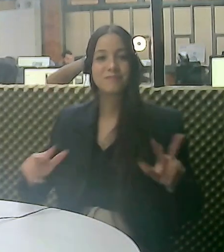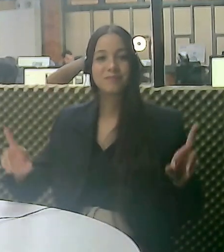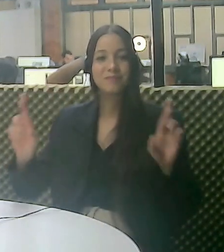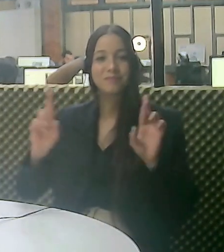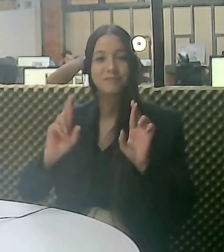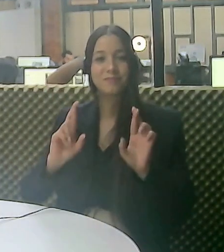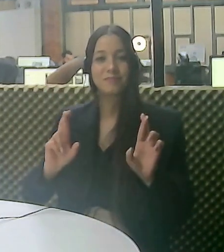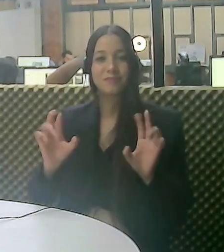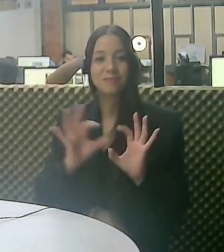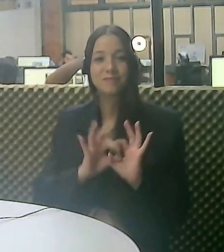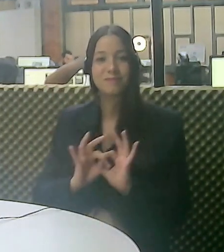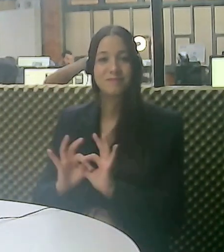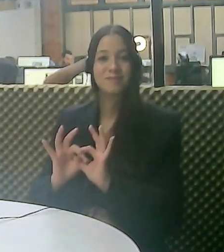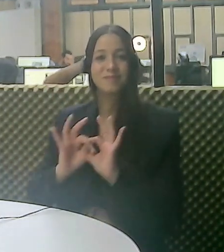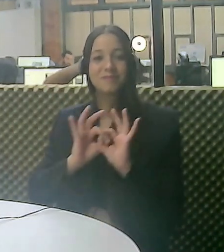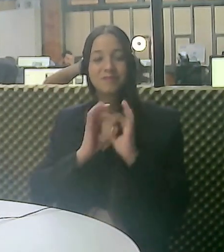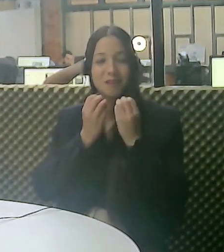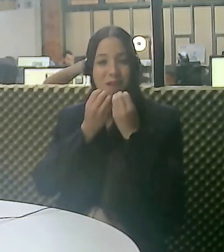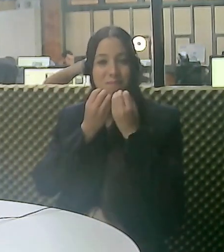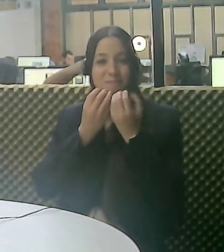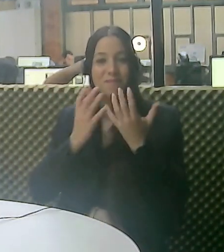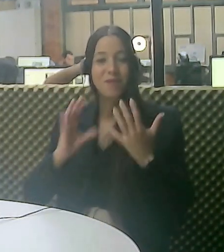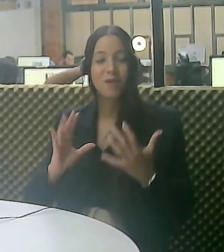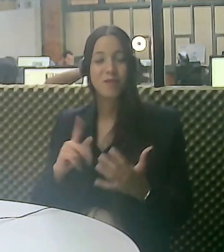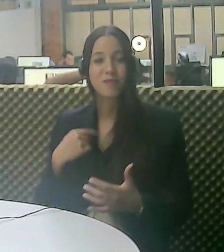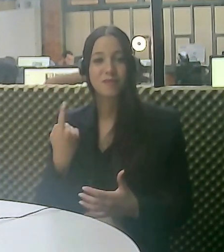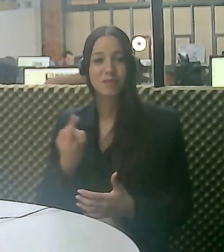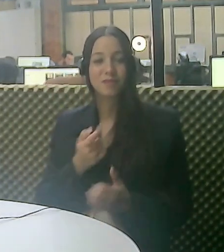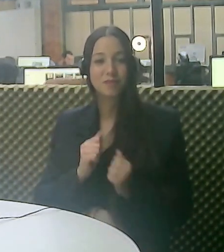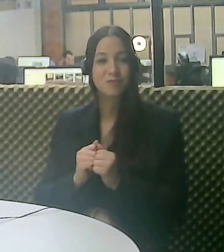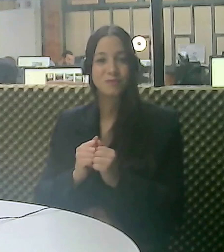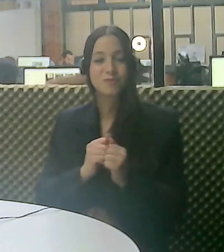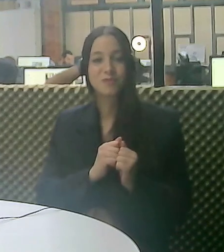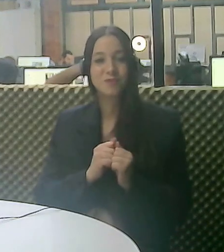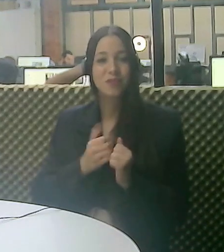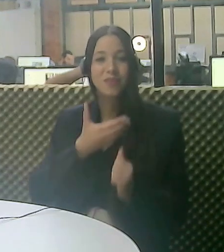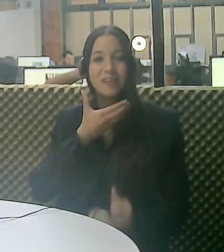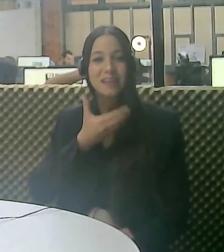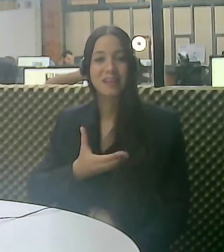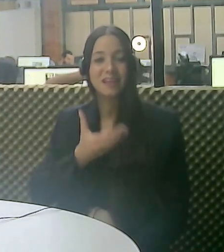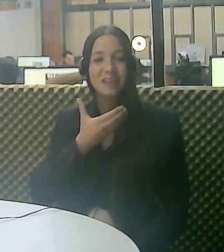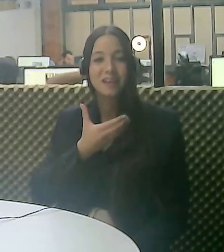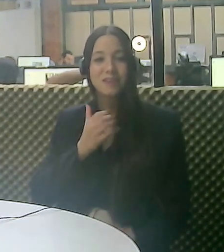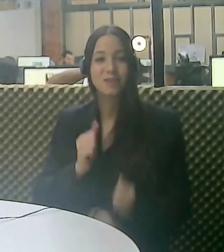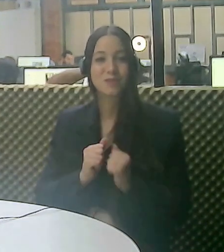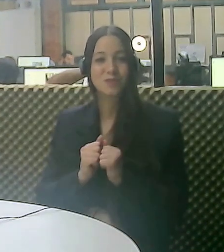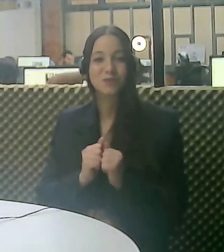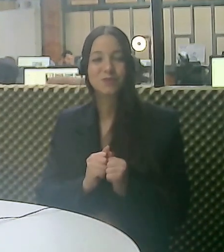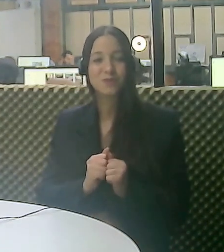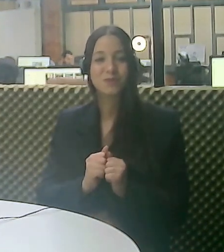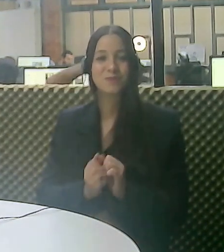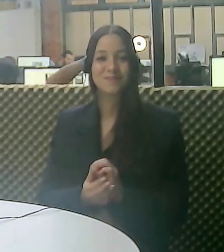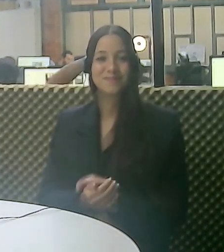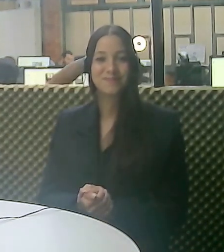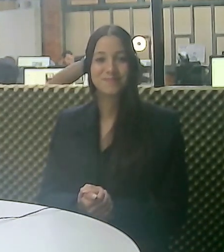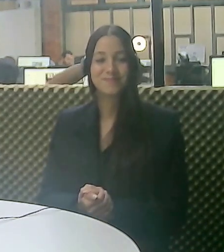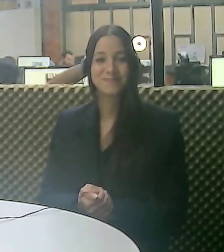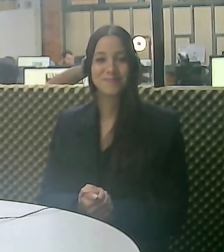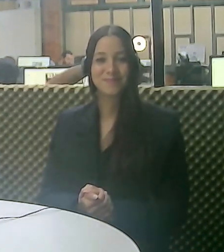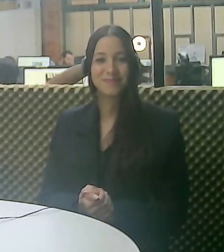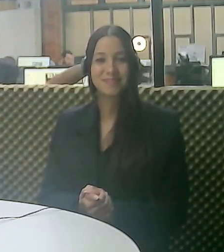Esperança e união para tudo de bom que podemos fazer. O melhor Natal a gente faz junto! Ho, ho, ho! Giro